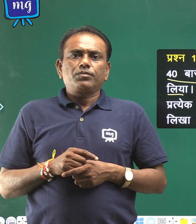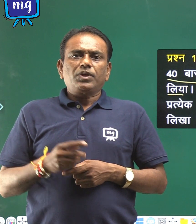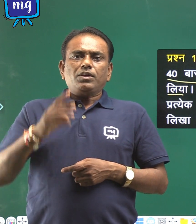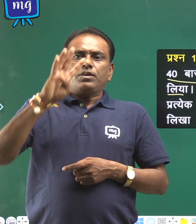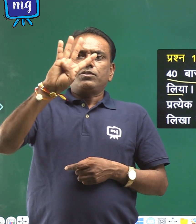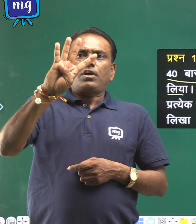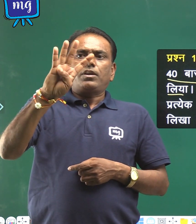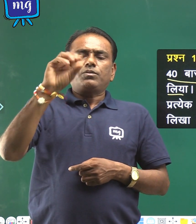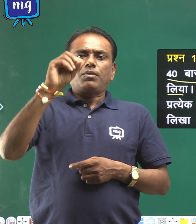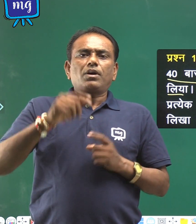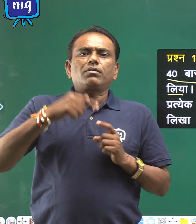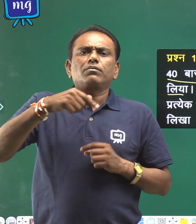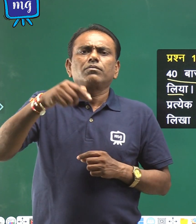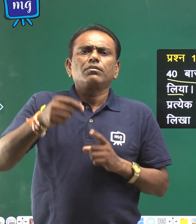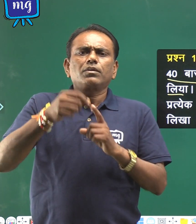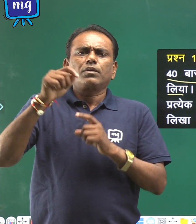40 बार किया